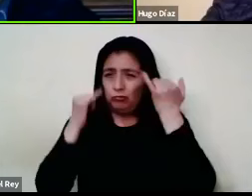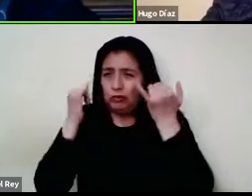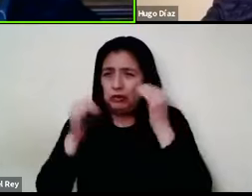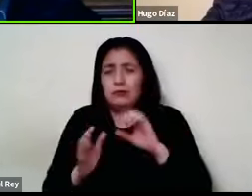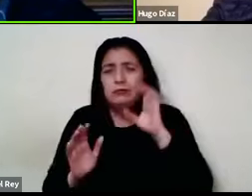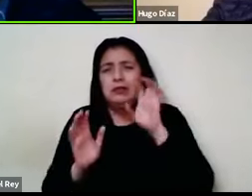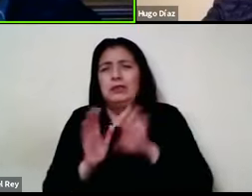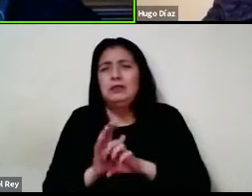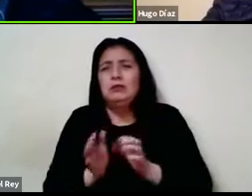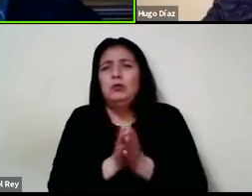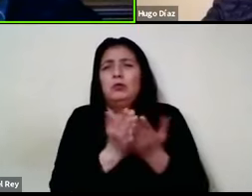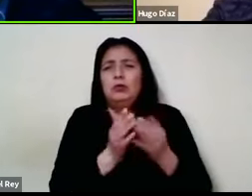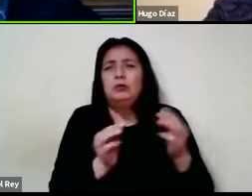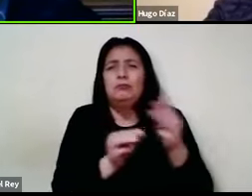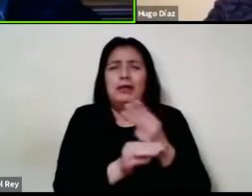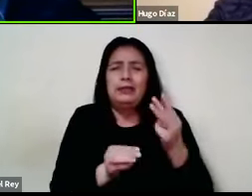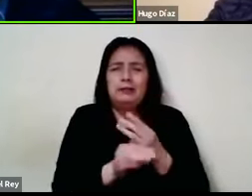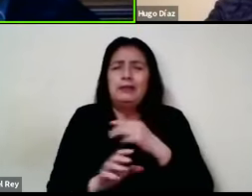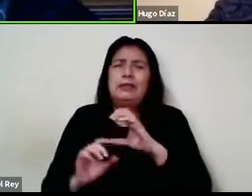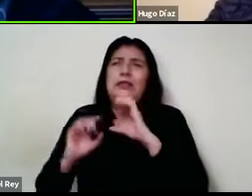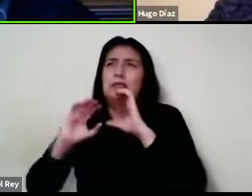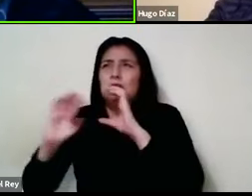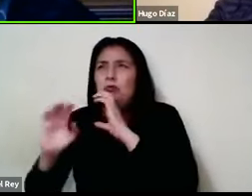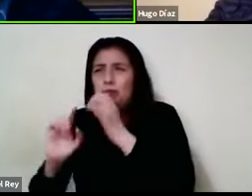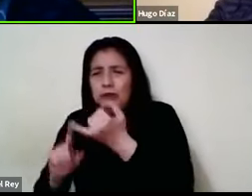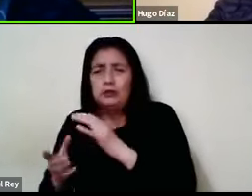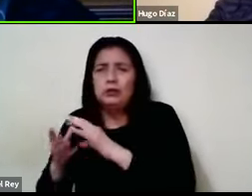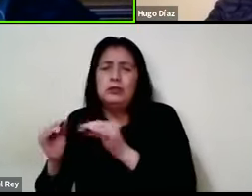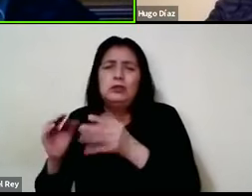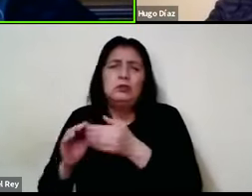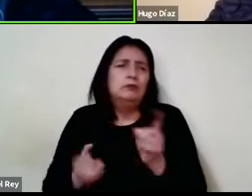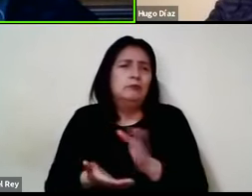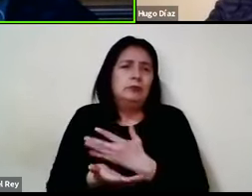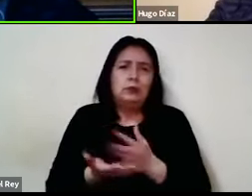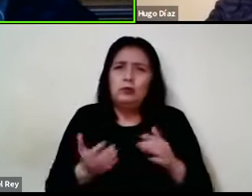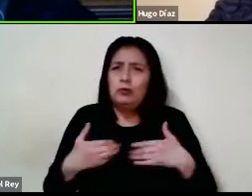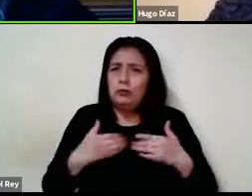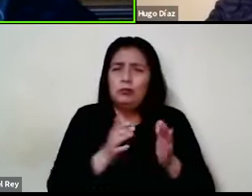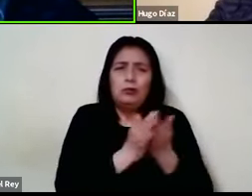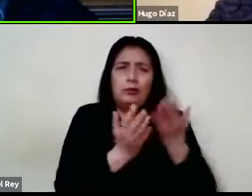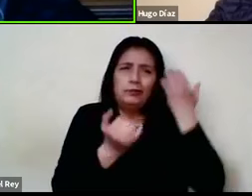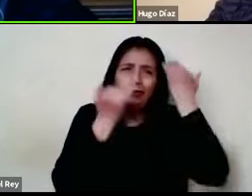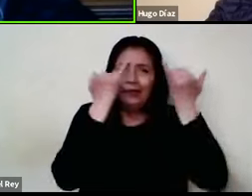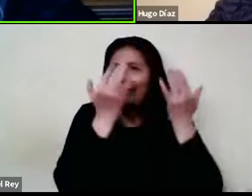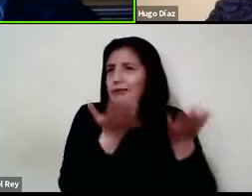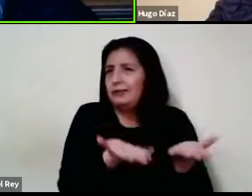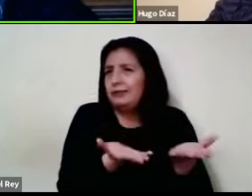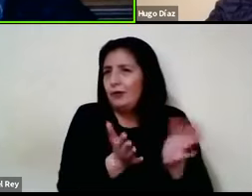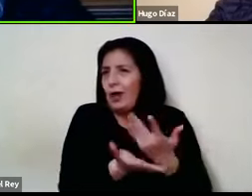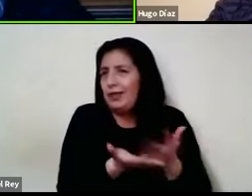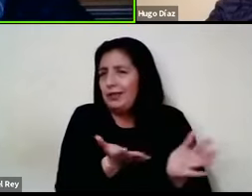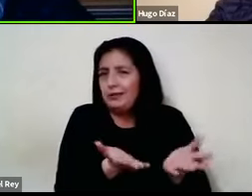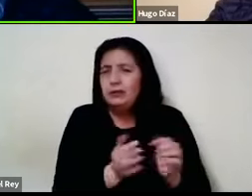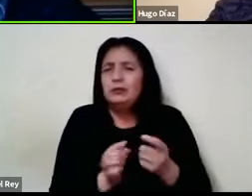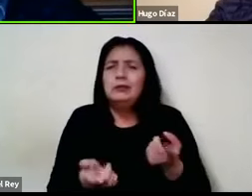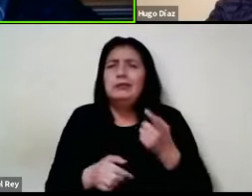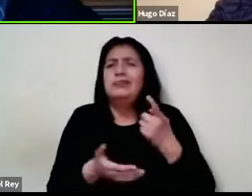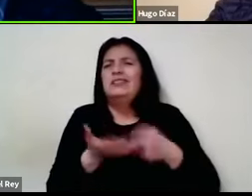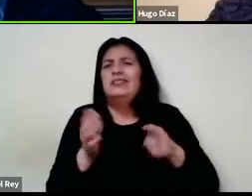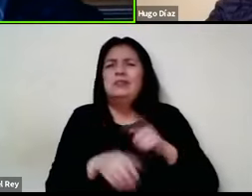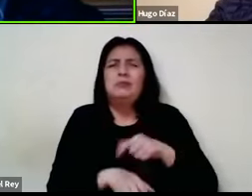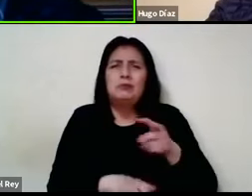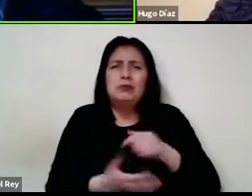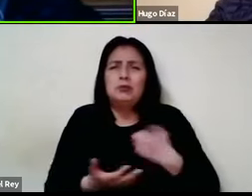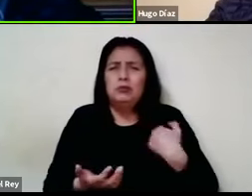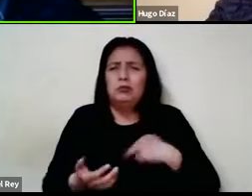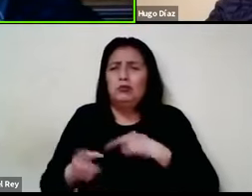tenemos cuaderno de matemática, comunicación, historia, pero no tenemos el cuaderno de ideas. O sea, ¿en qué momento? Lo que